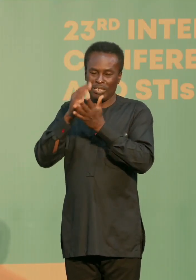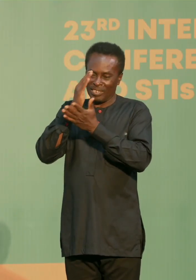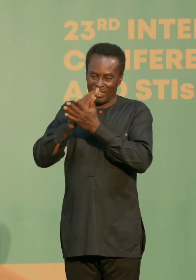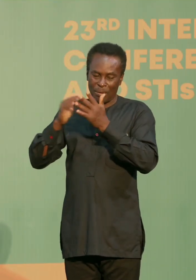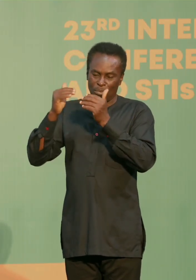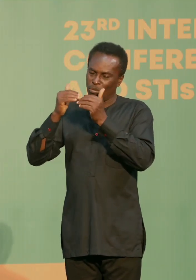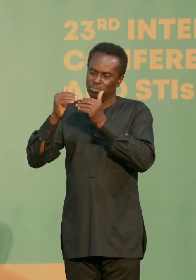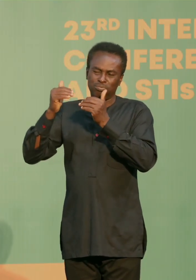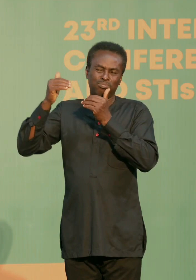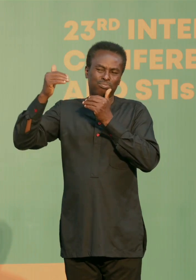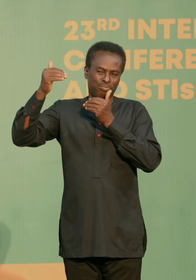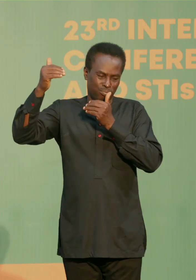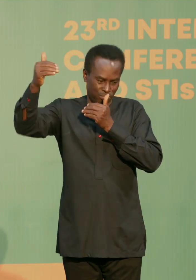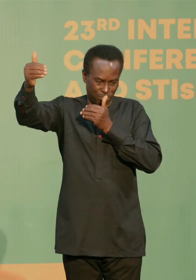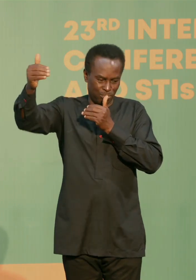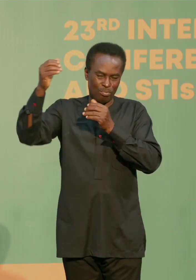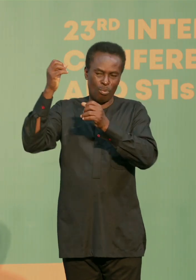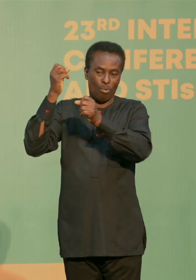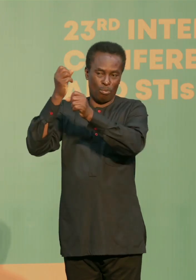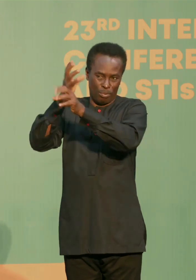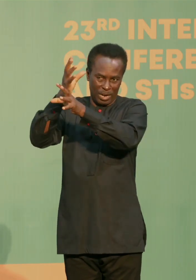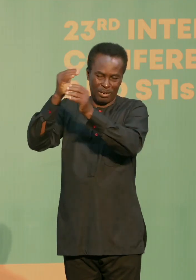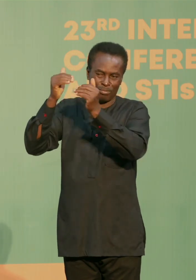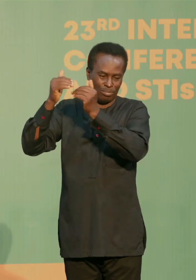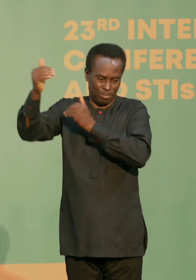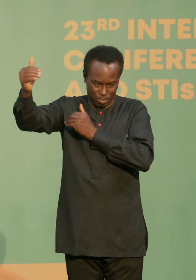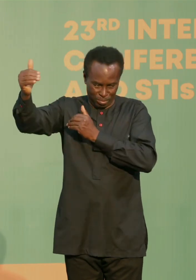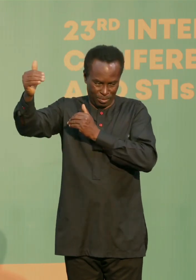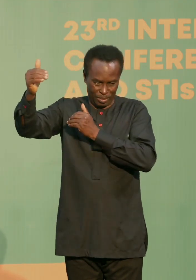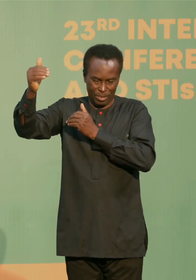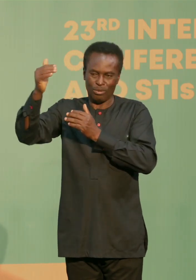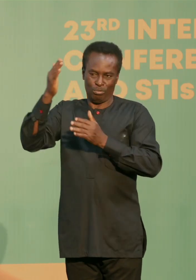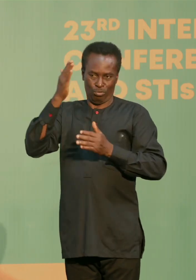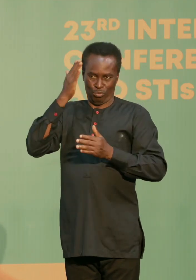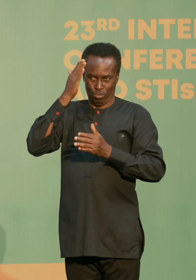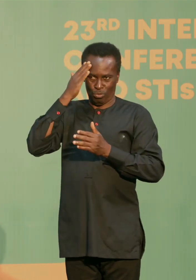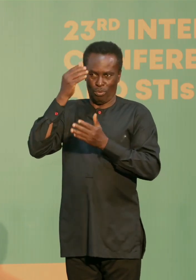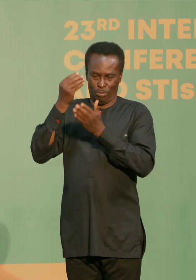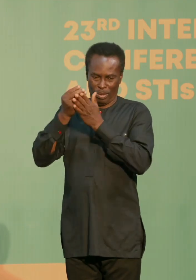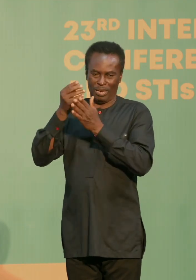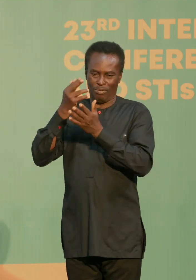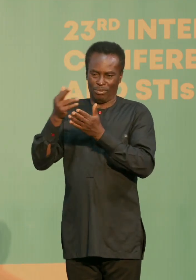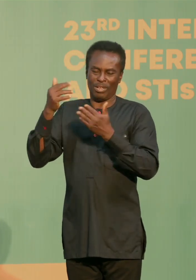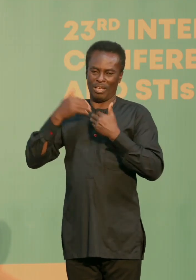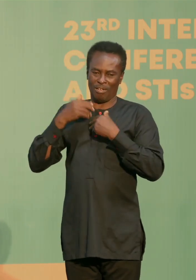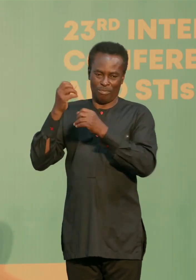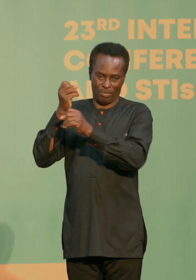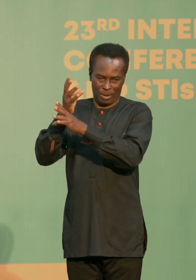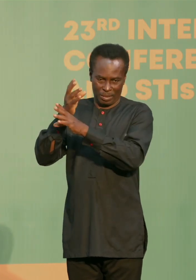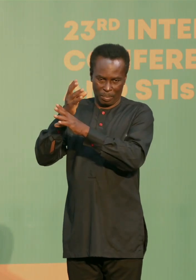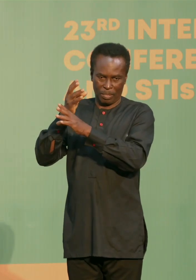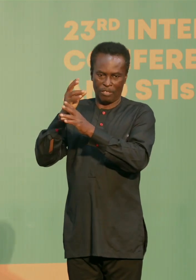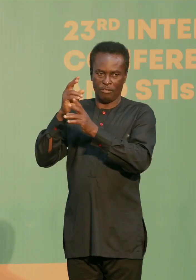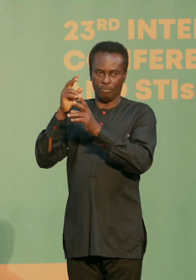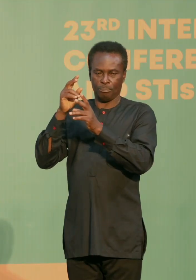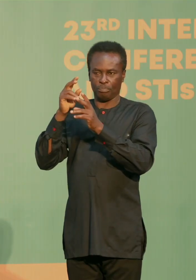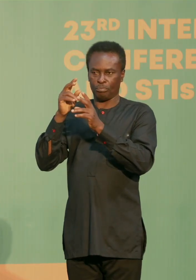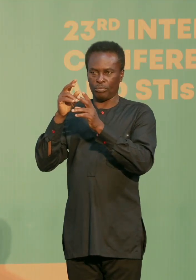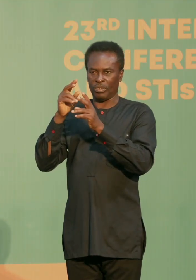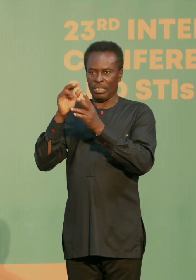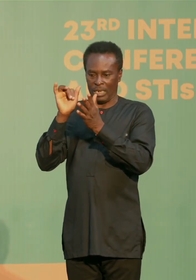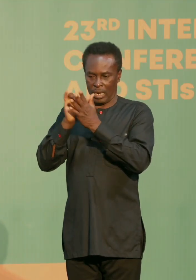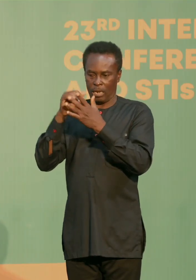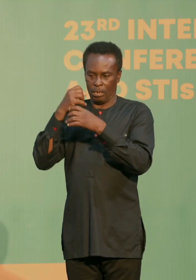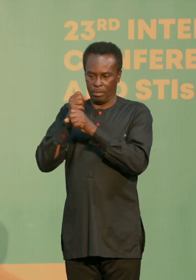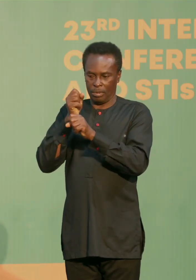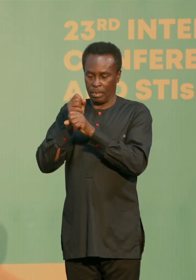des IST et ils ont déjà les accréditations en ce qui concerne la recherche des IST.